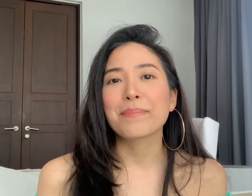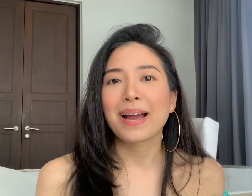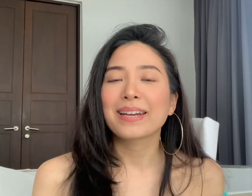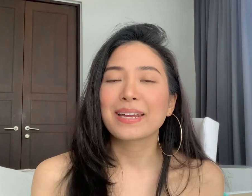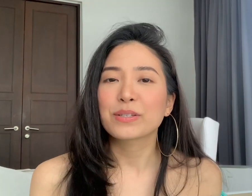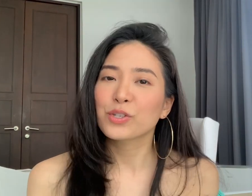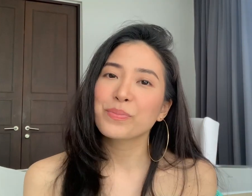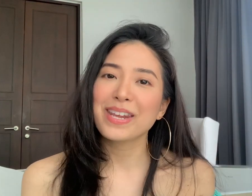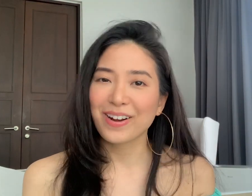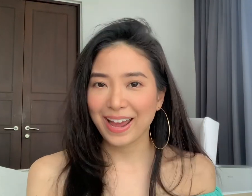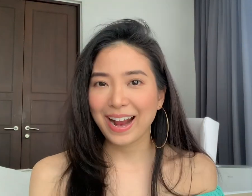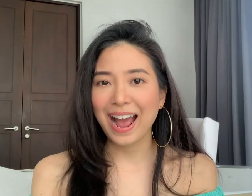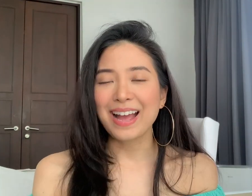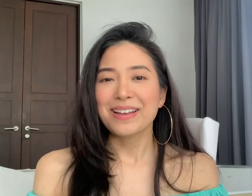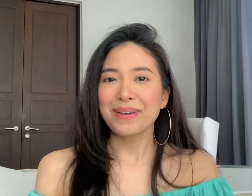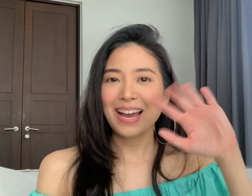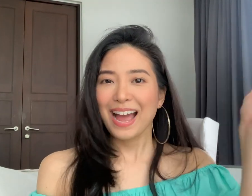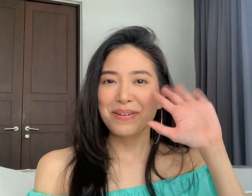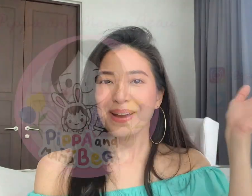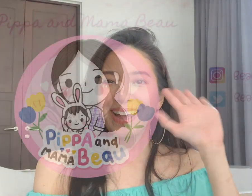ามมาใน Social Media ก็ได้ค่ะไปแล้วค่ะ บบาย